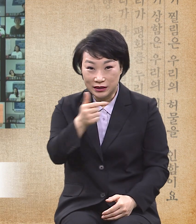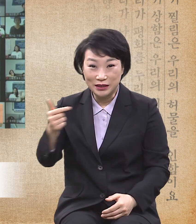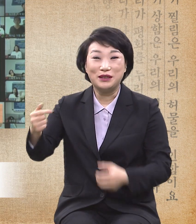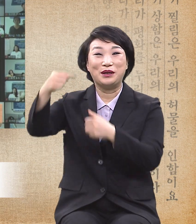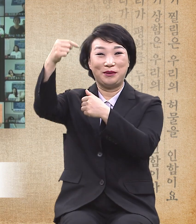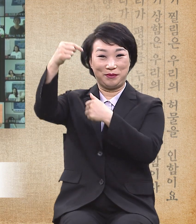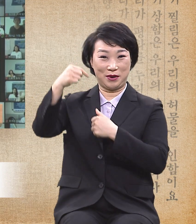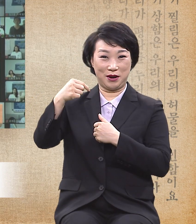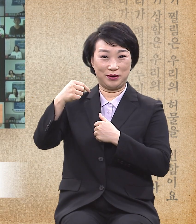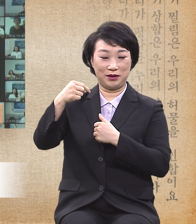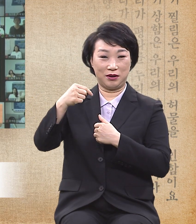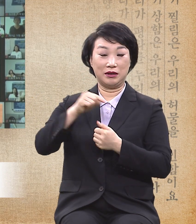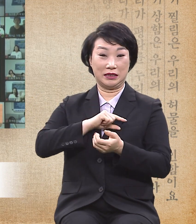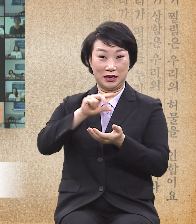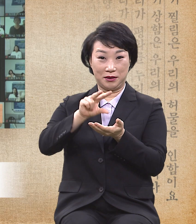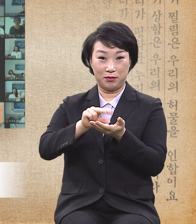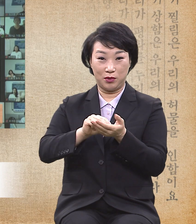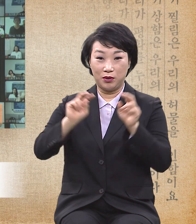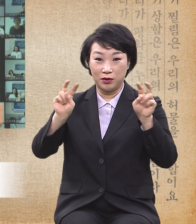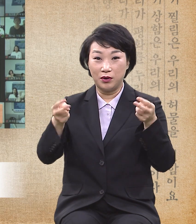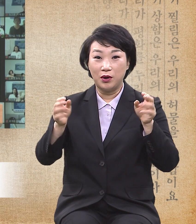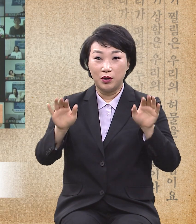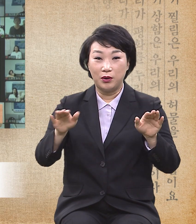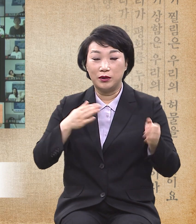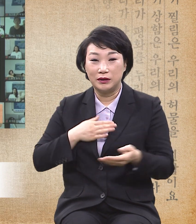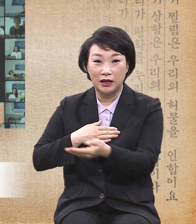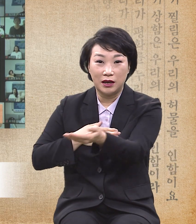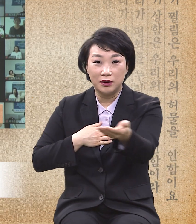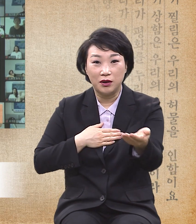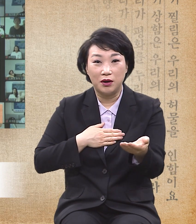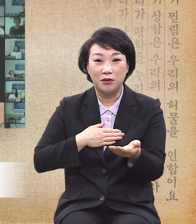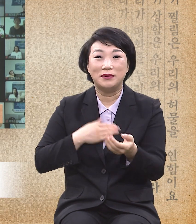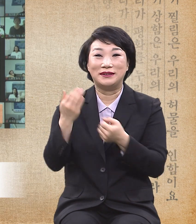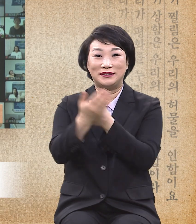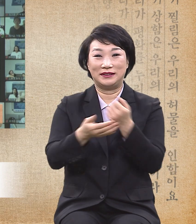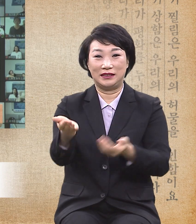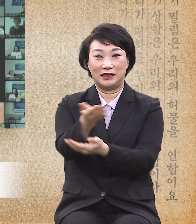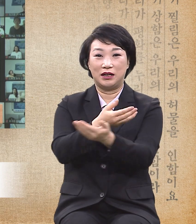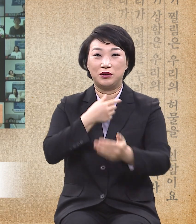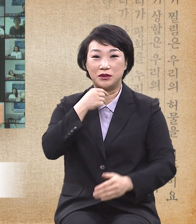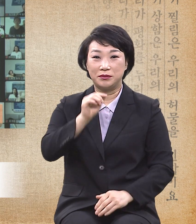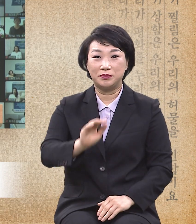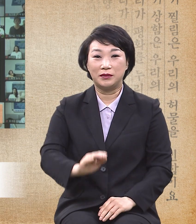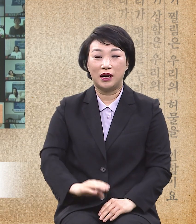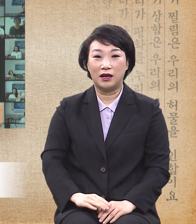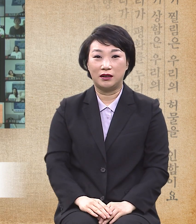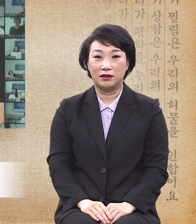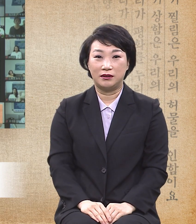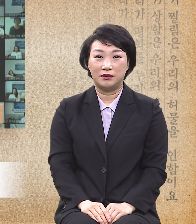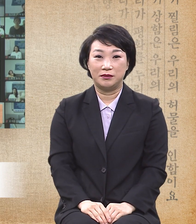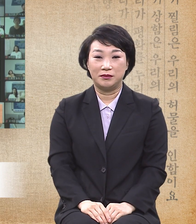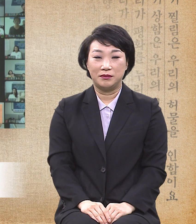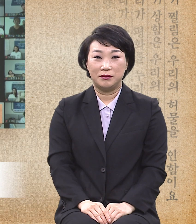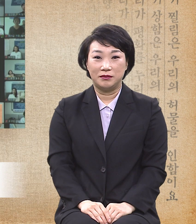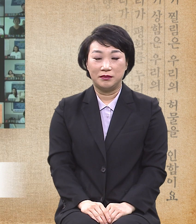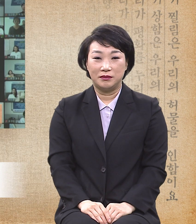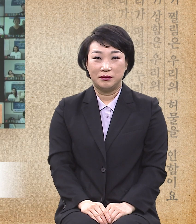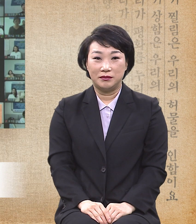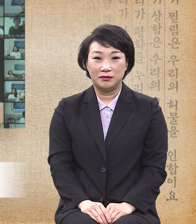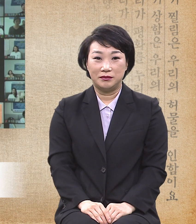큰 계명이라고 하는 제목으로 은혜를 나누고자 합니다.